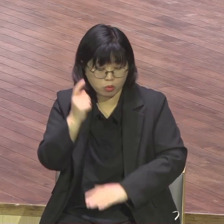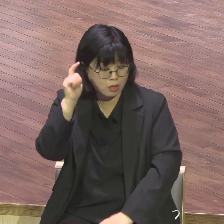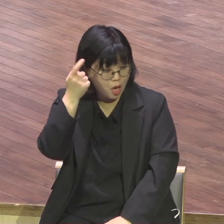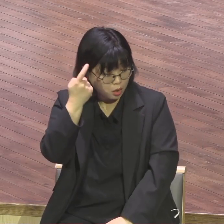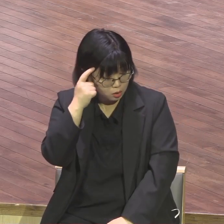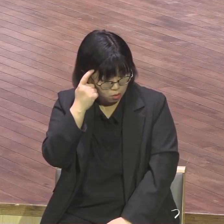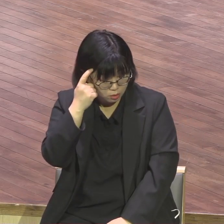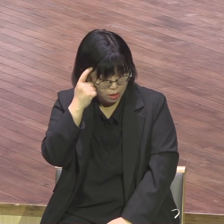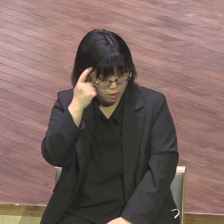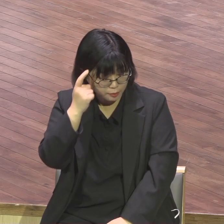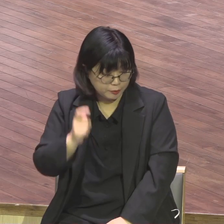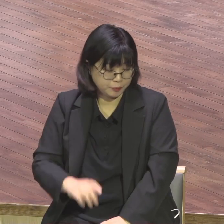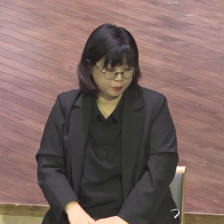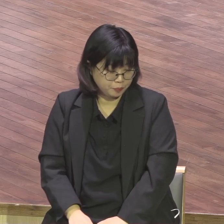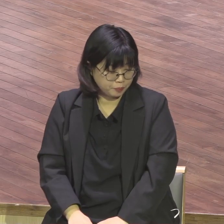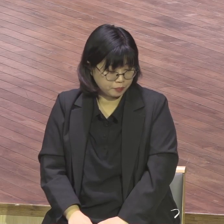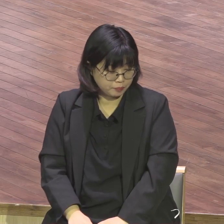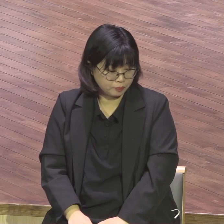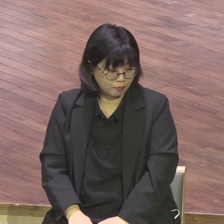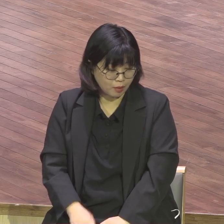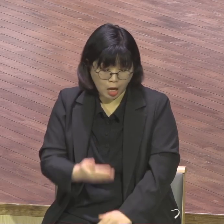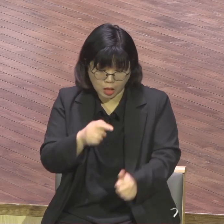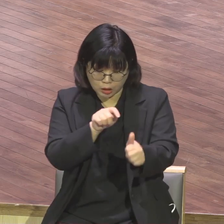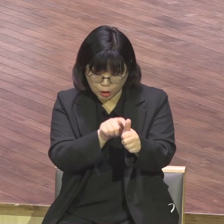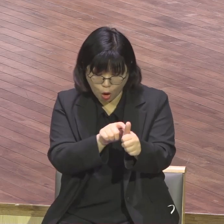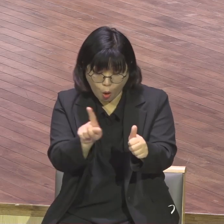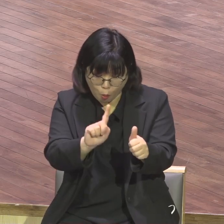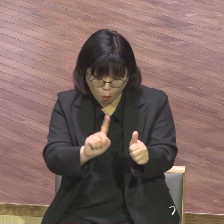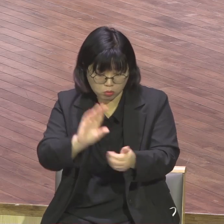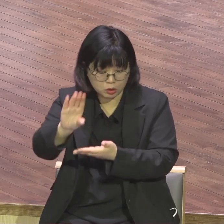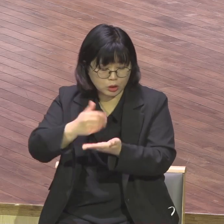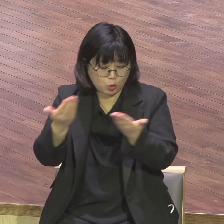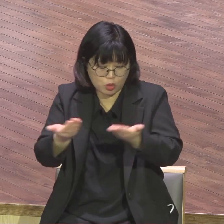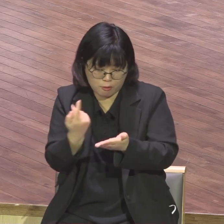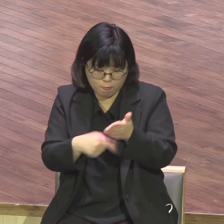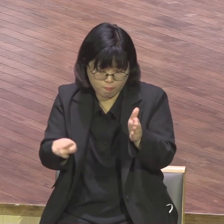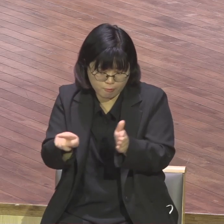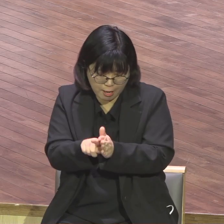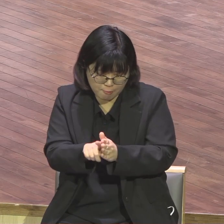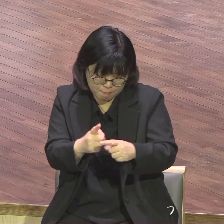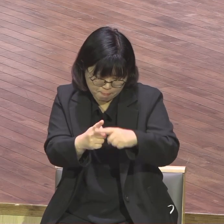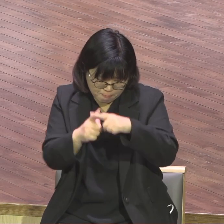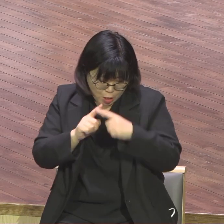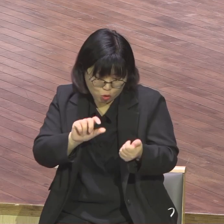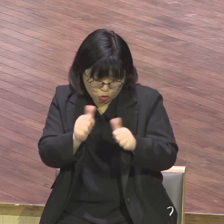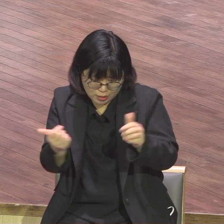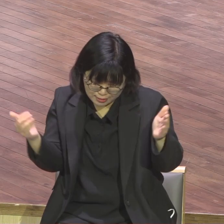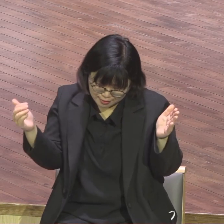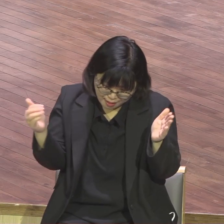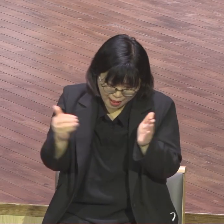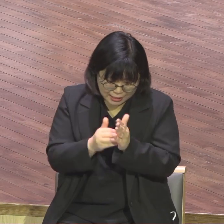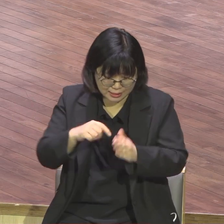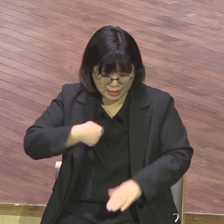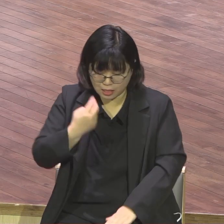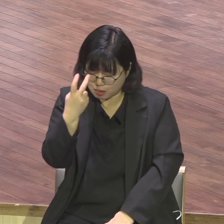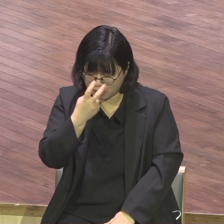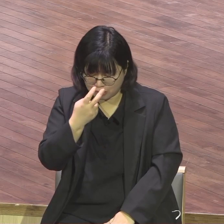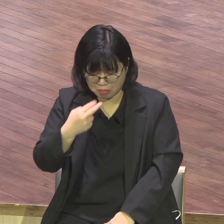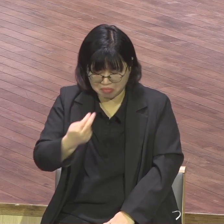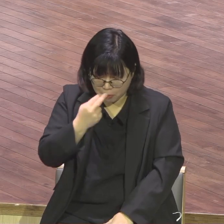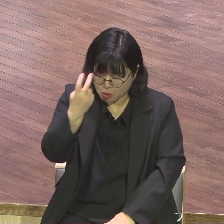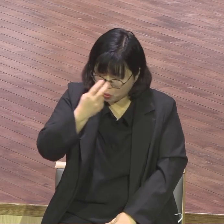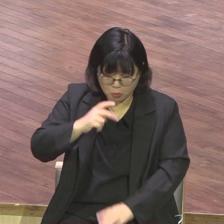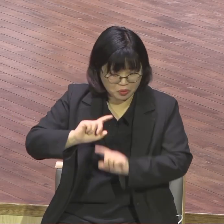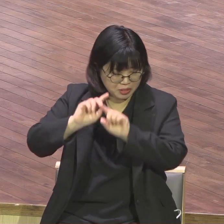같은 자들을 존귀히 여기라. 그가 그리스도의 일을 위하여 죽기에 이르러도 자기 목숨을